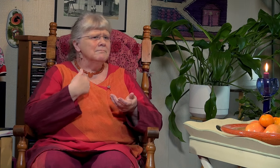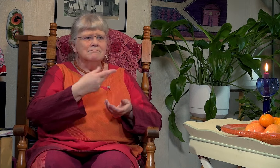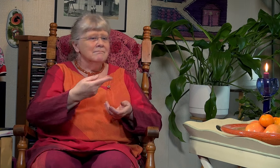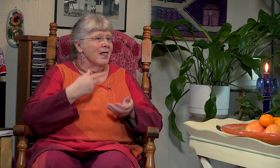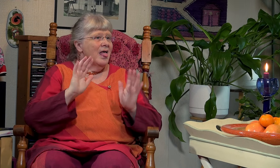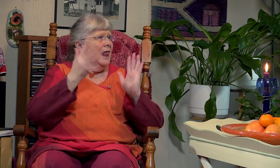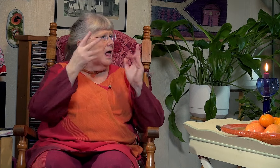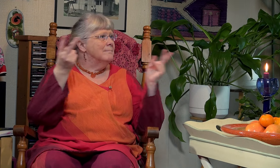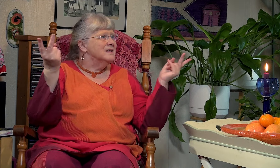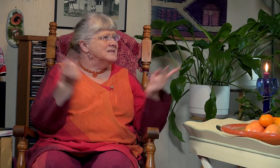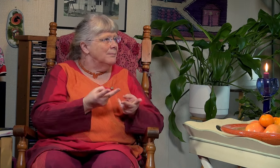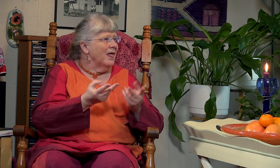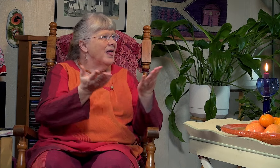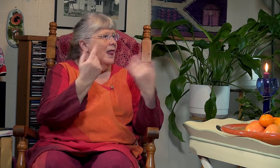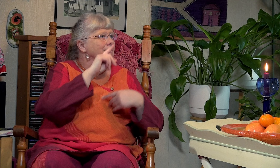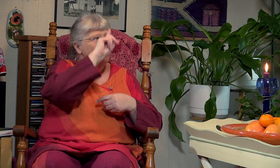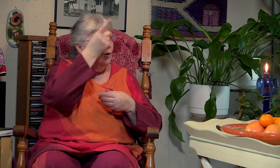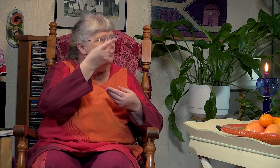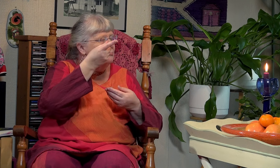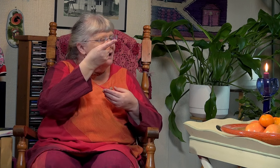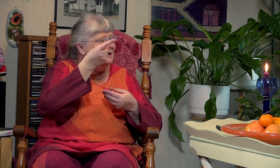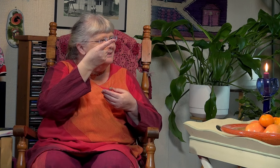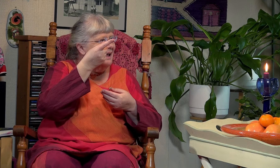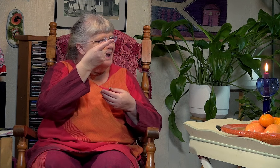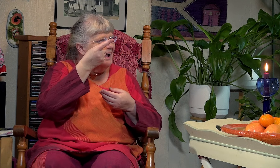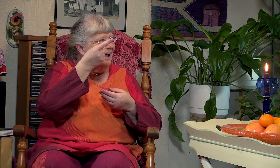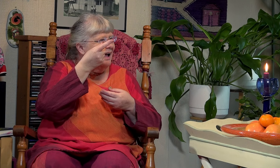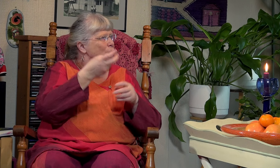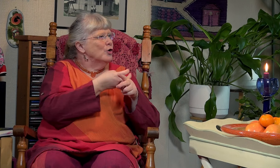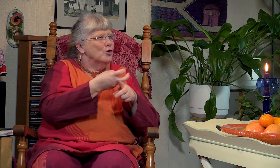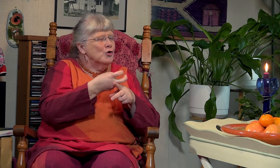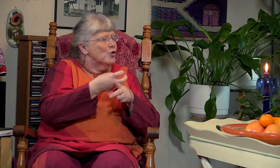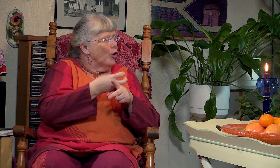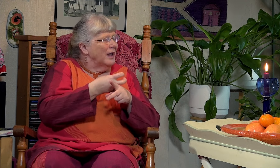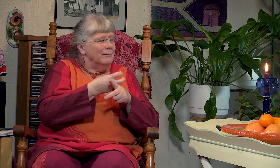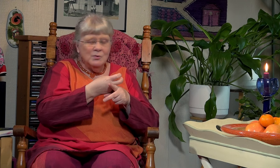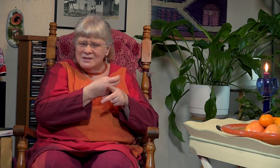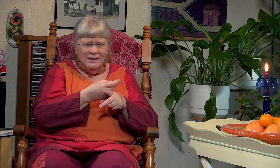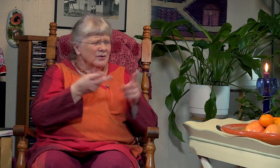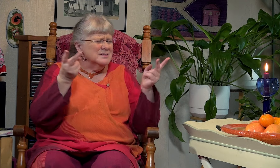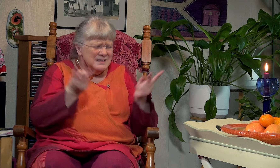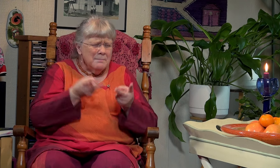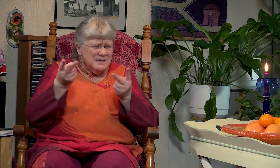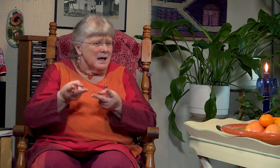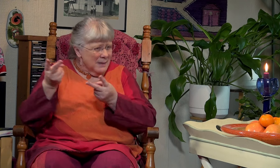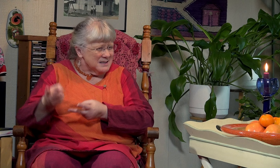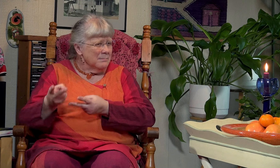Kuuron vanhemman kuulevan lapsen, niin on niin kuin helppo kommunikoida heidän kanssaan, koska elämän kokemukset ovat